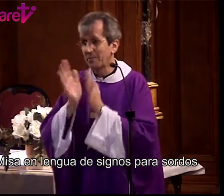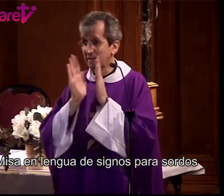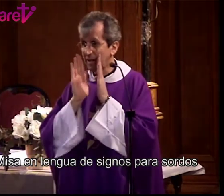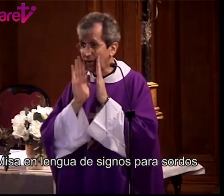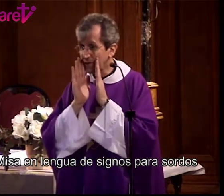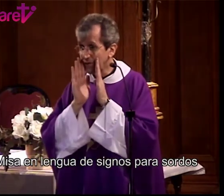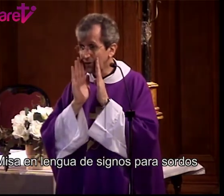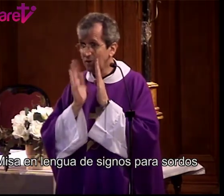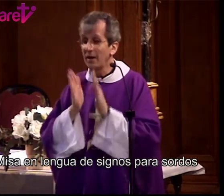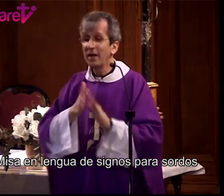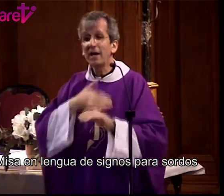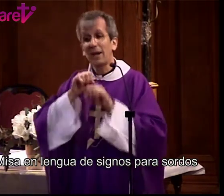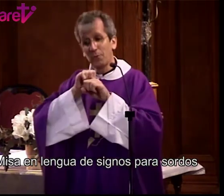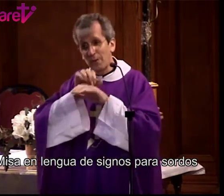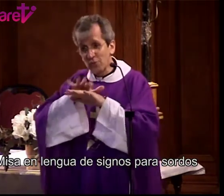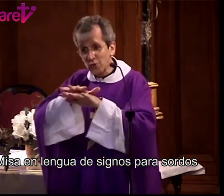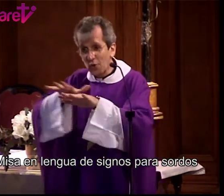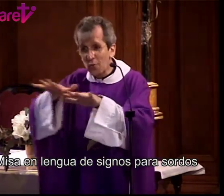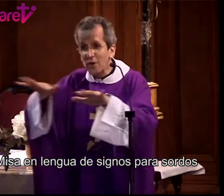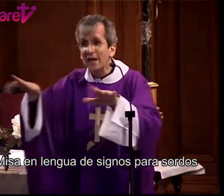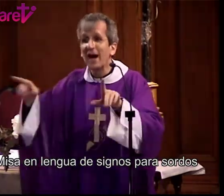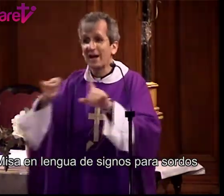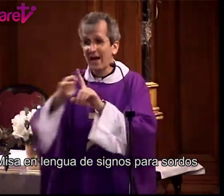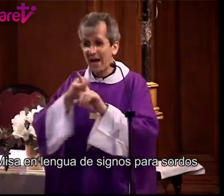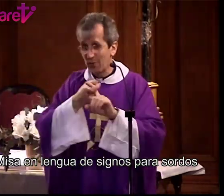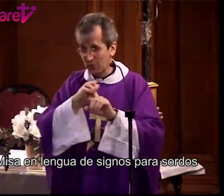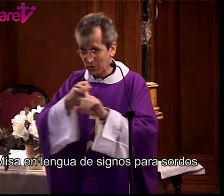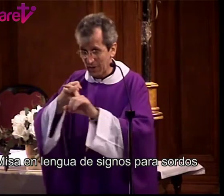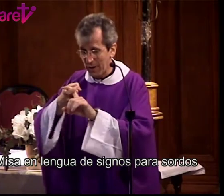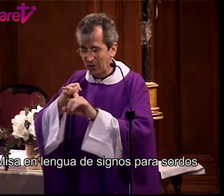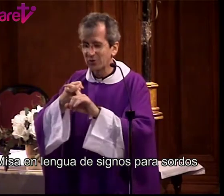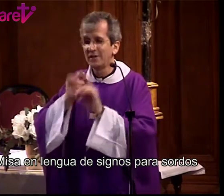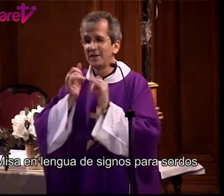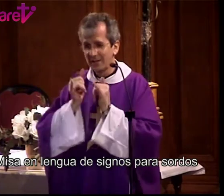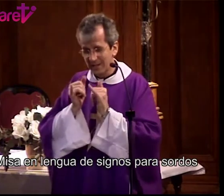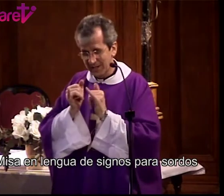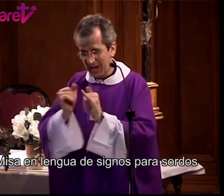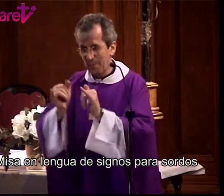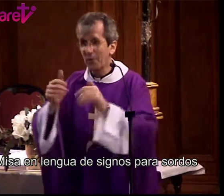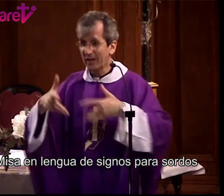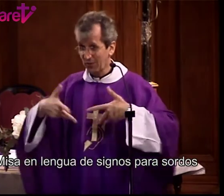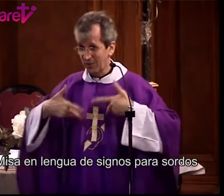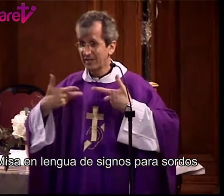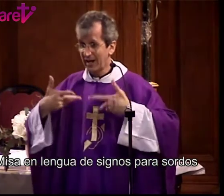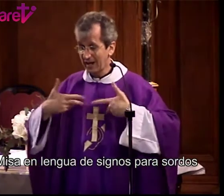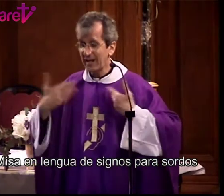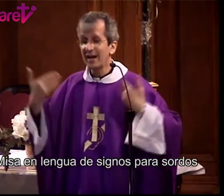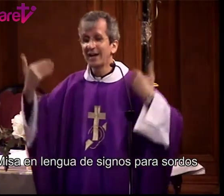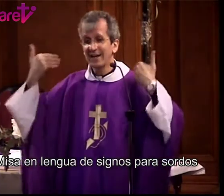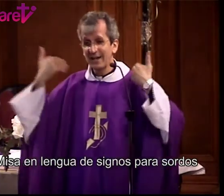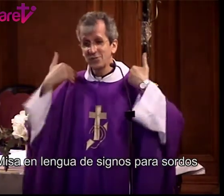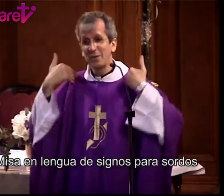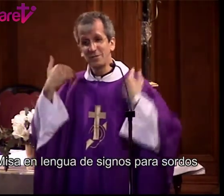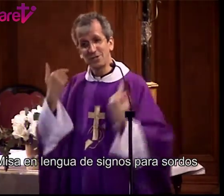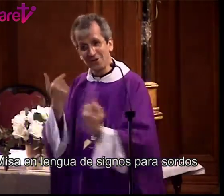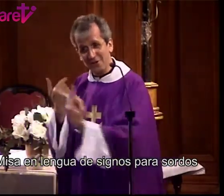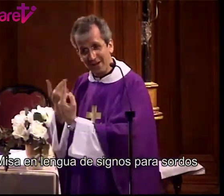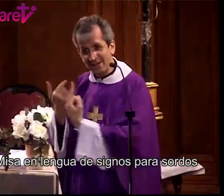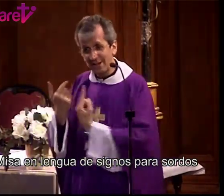de la confesión y la podamos comunicar a nuestros hermanos. Ser portadores de alegría es una misión de todos